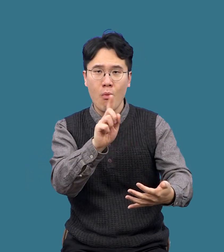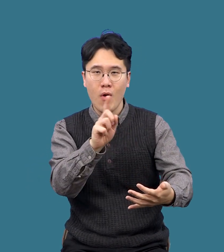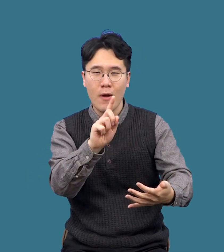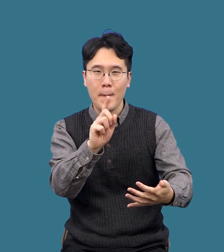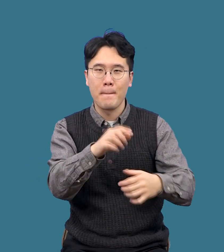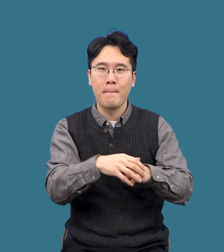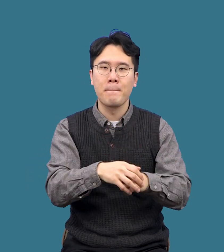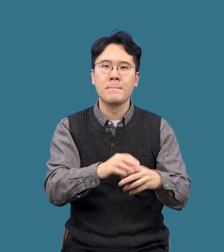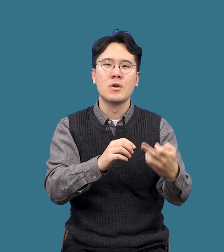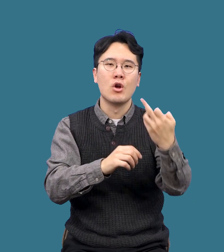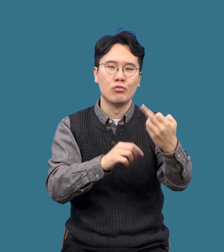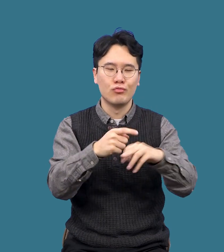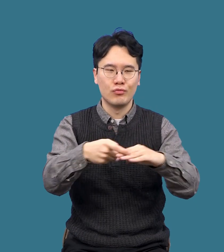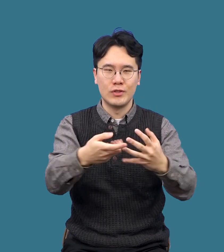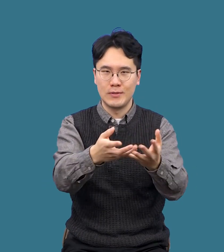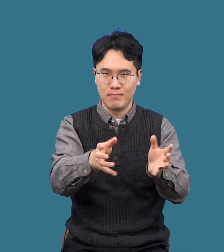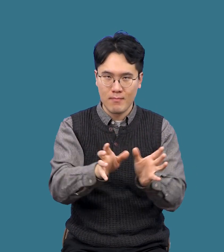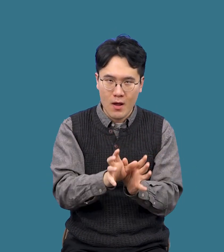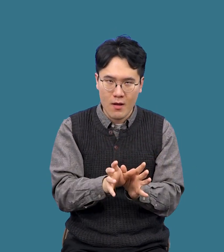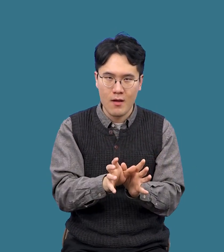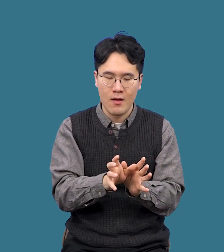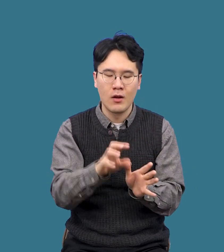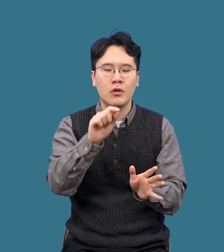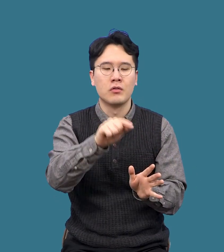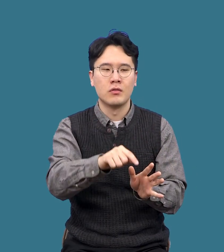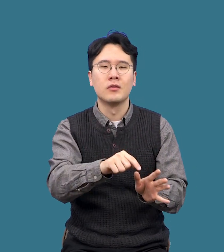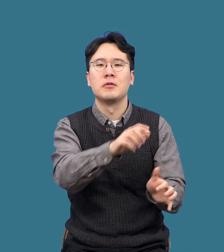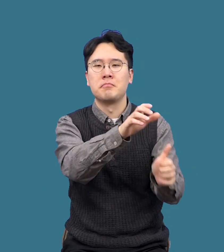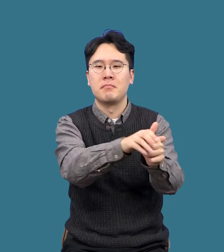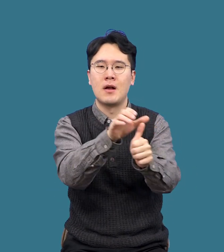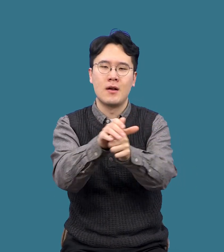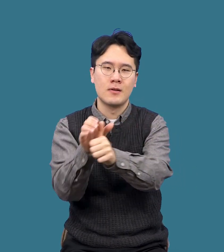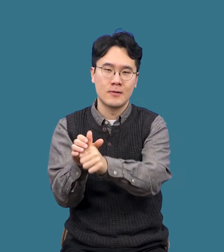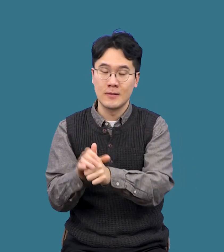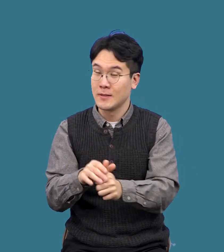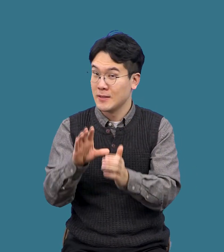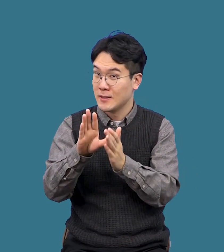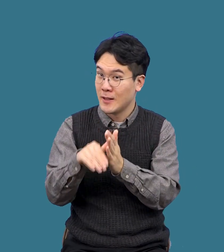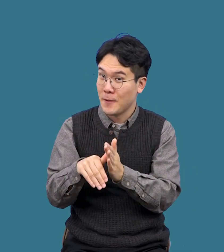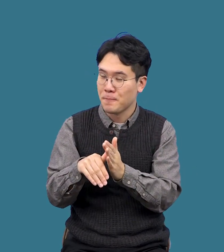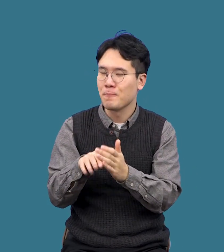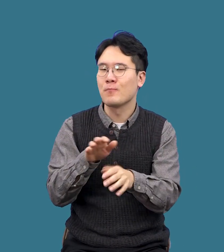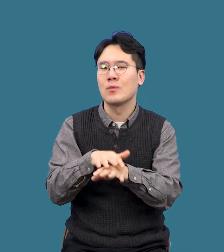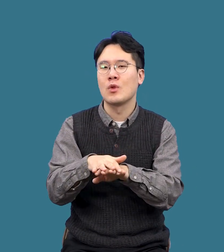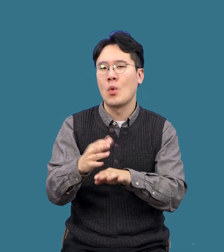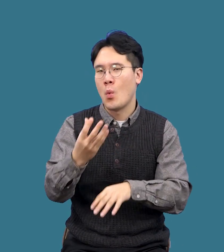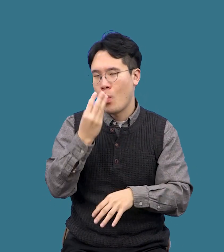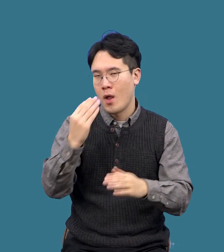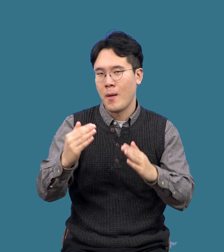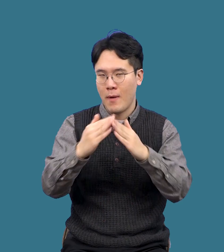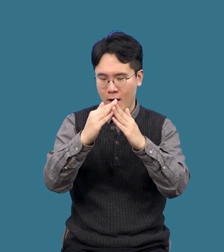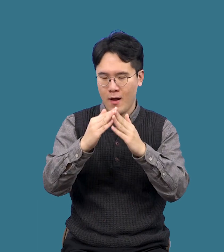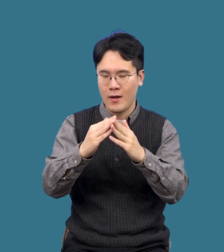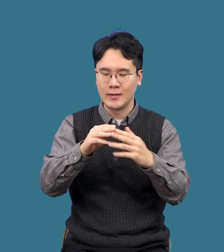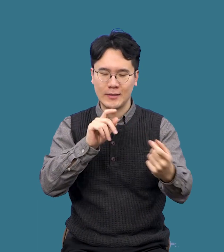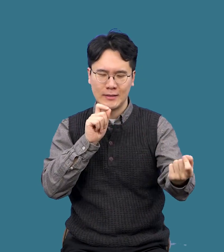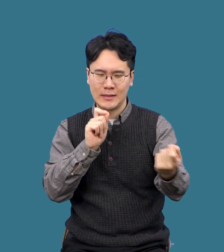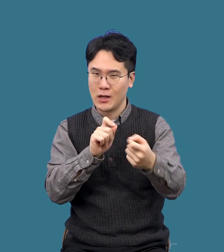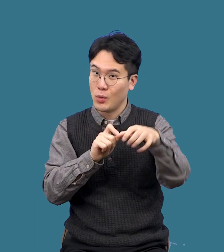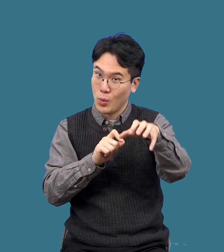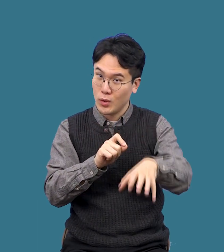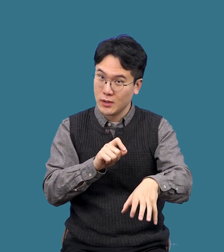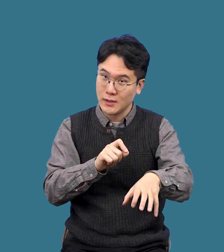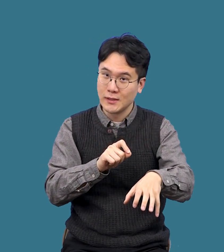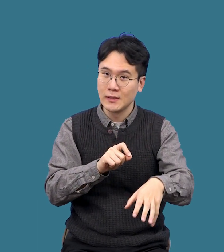때 그 회막과 백성들 사이에, 그러니까 회막 가장 가까운 곳에는 레위